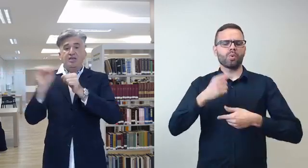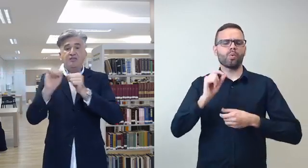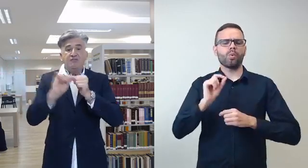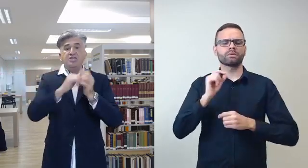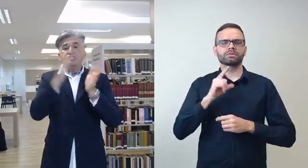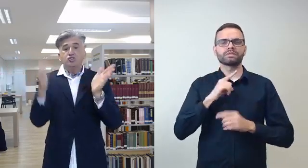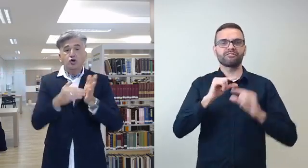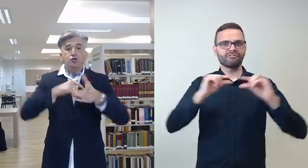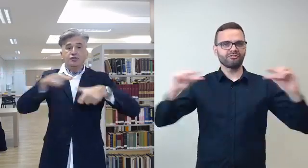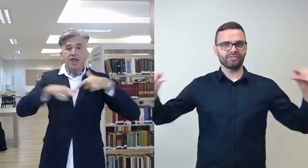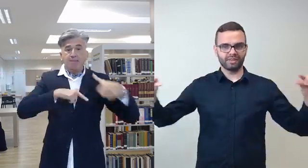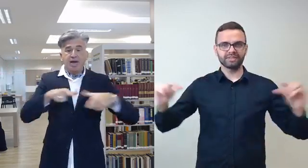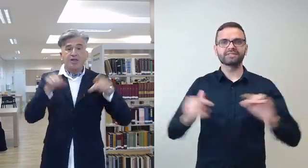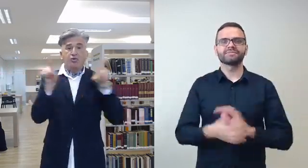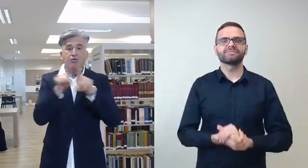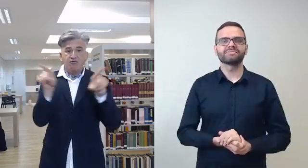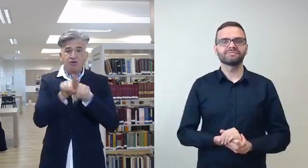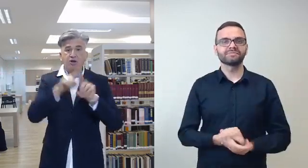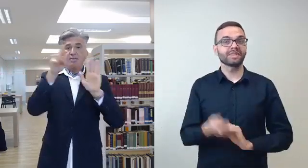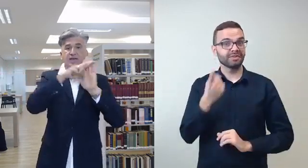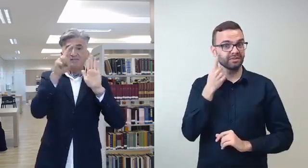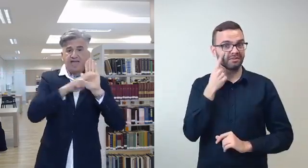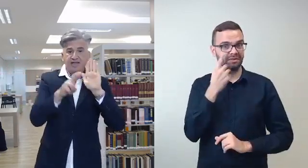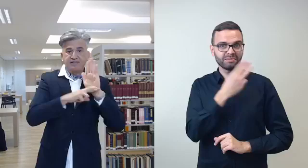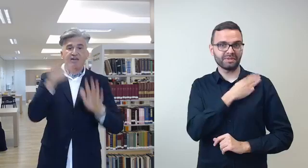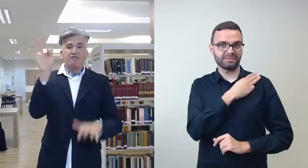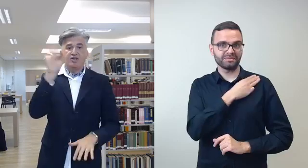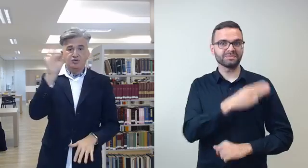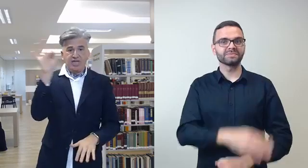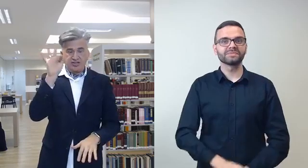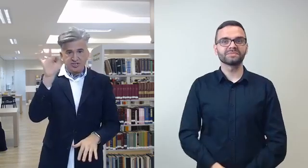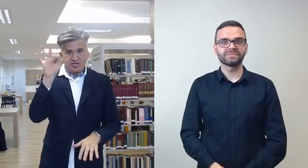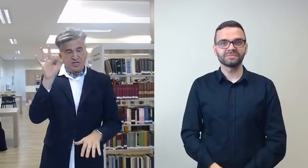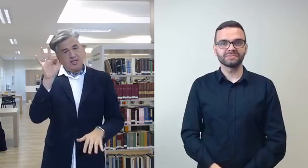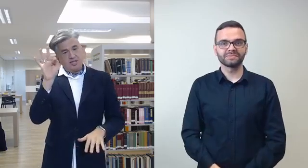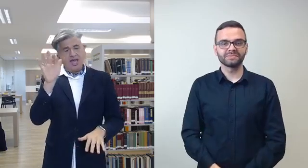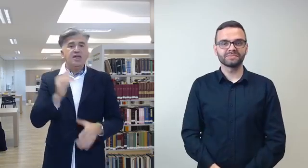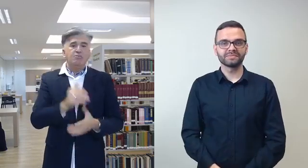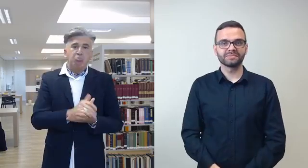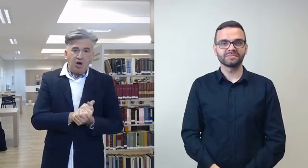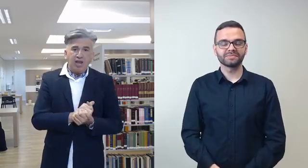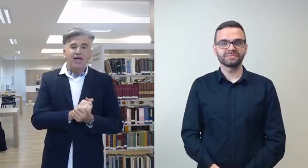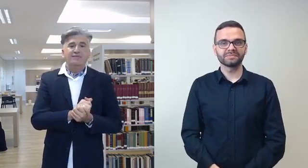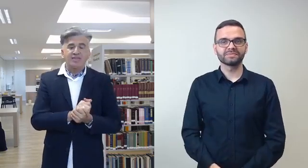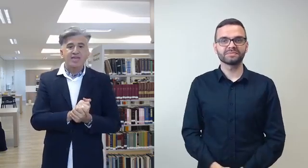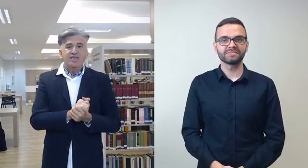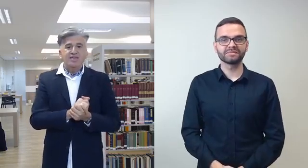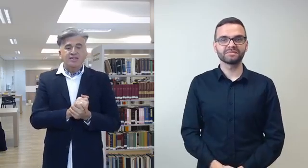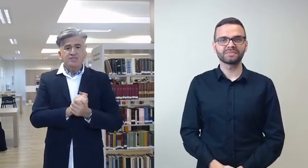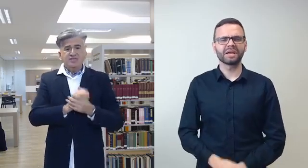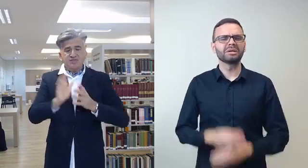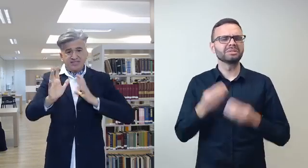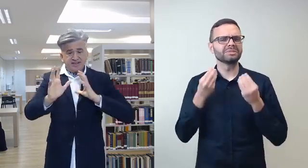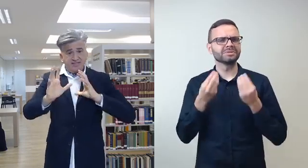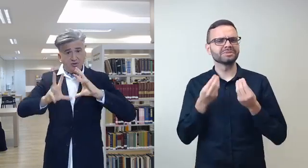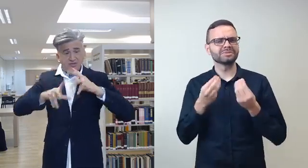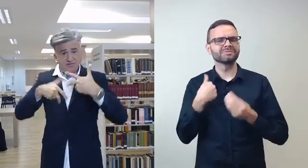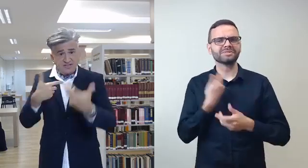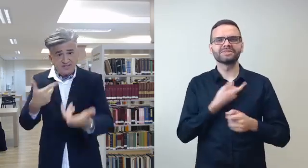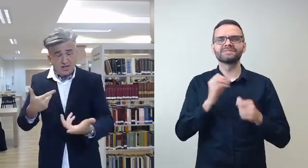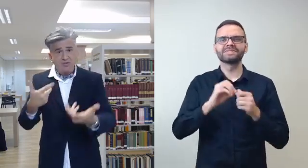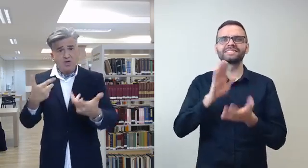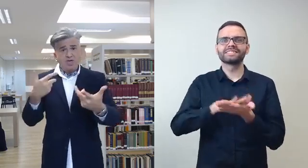Né? Fiz todo o trabalho conforme as regras da faculdade. Carambola, né? Então você vai trazer